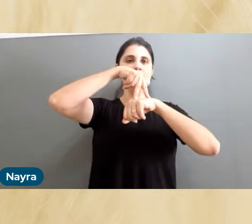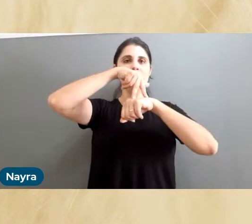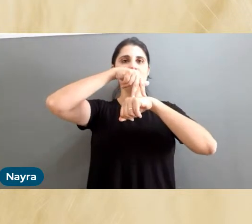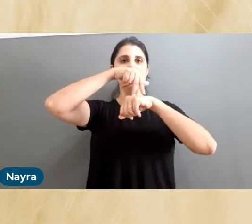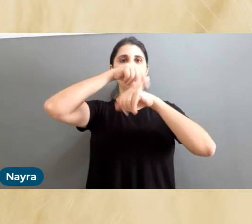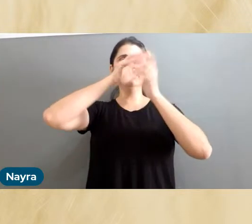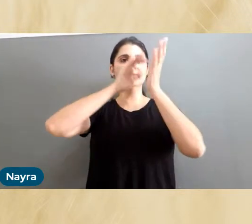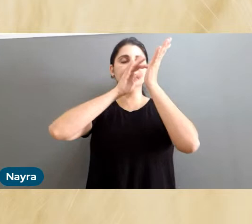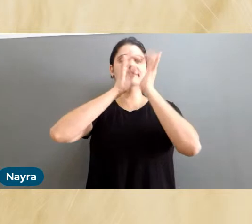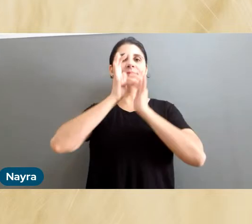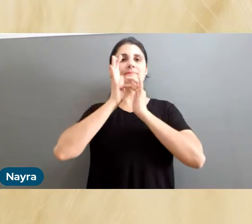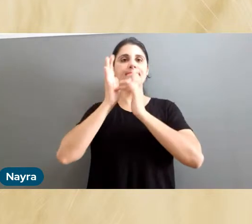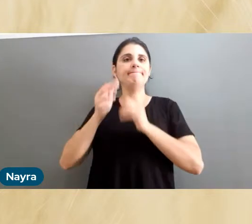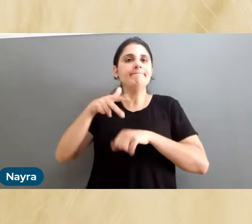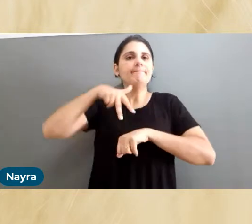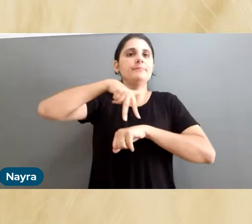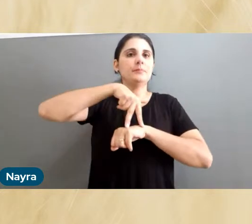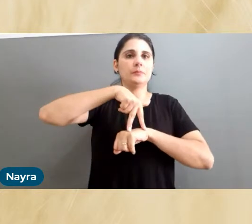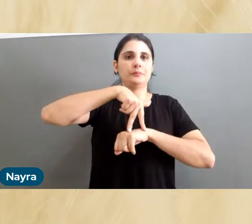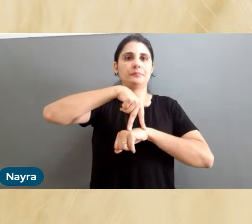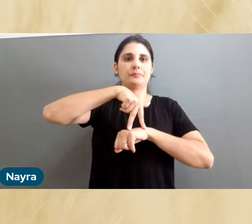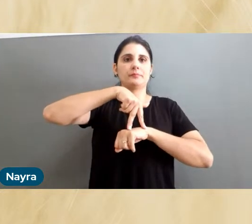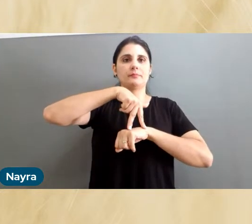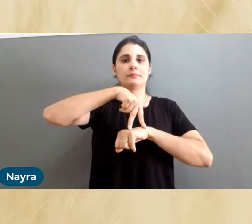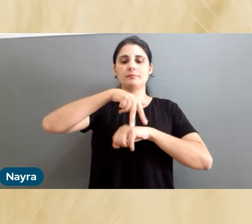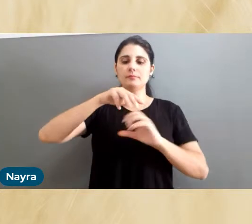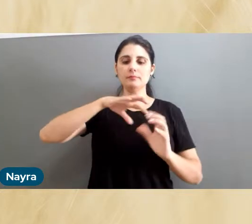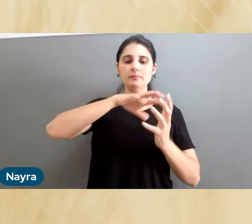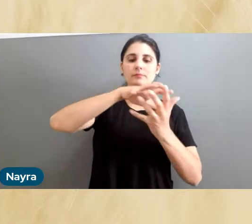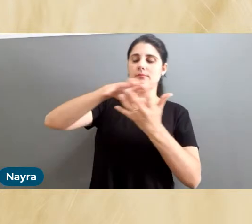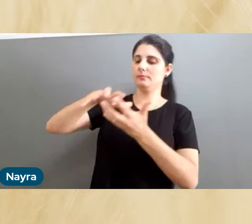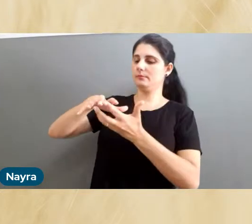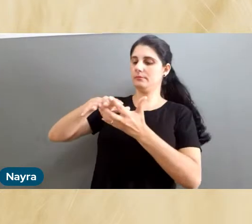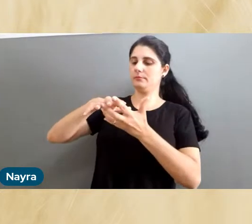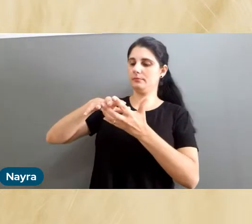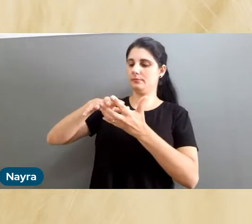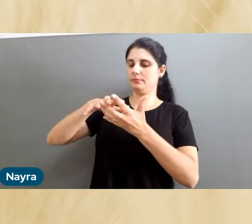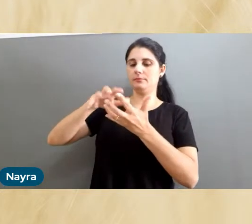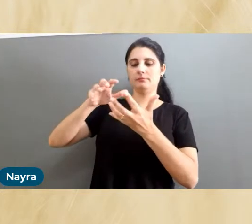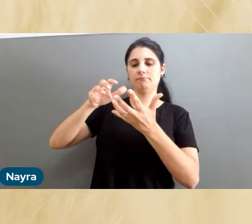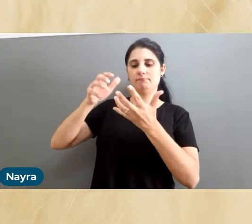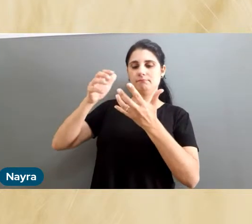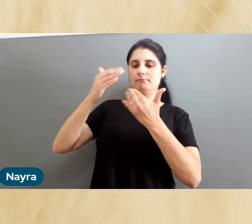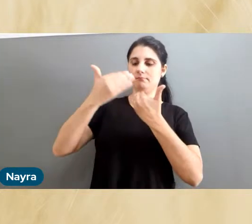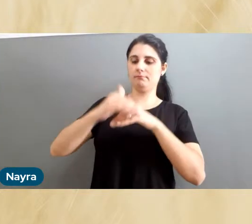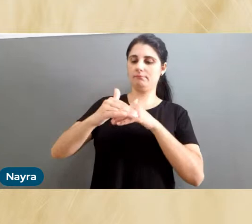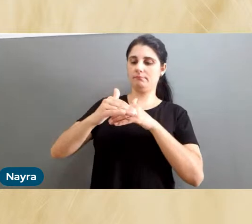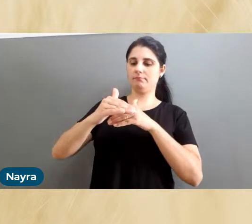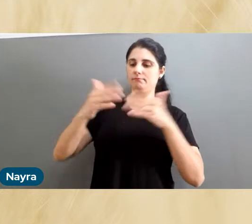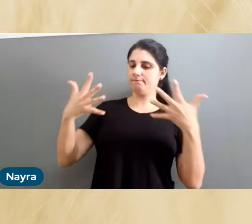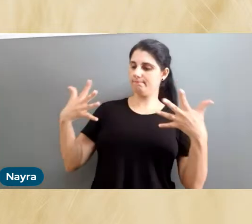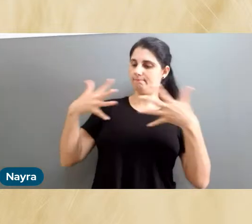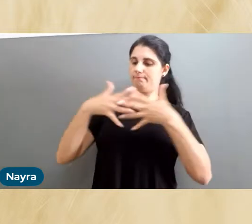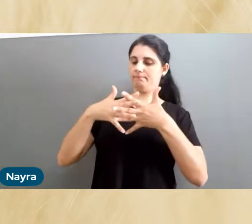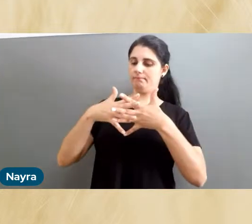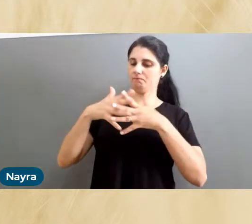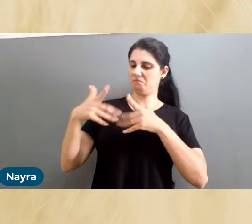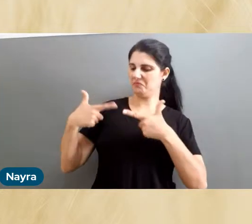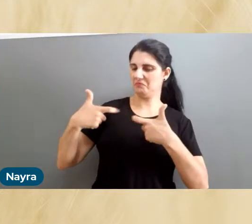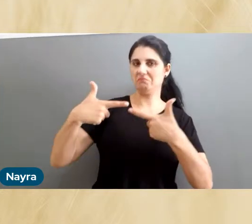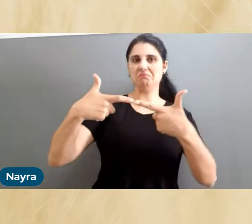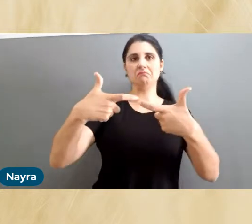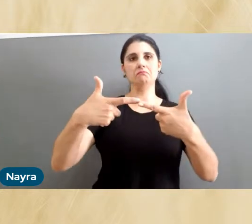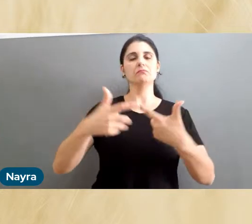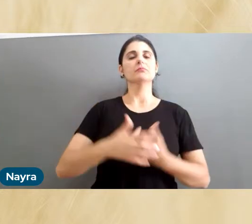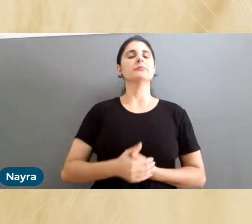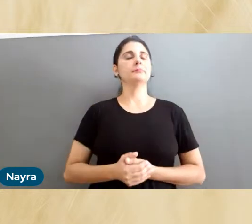Jesus veio ao nosso orbe, ao nosso plano de provas, de conflitos, de expiações.